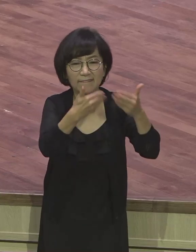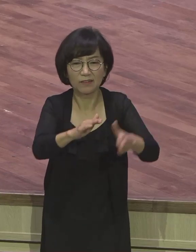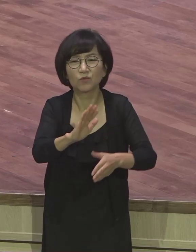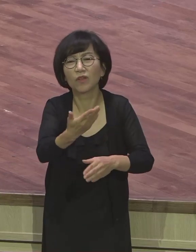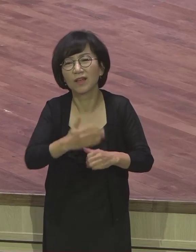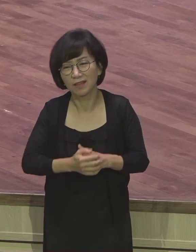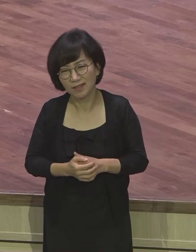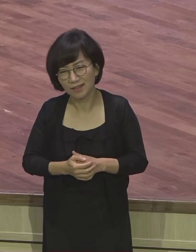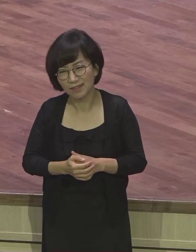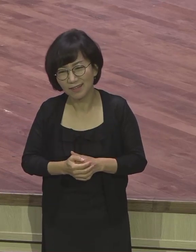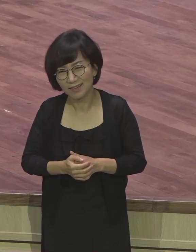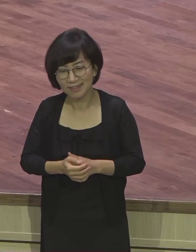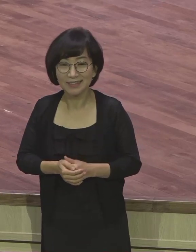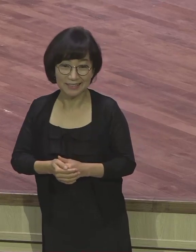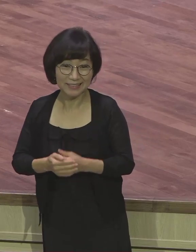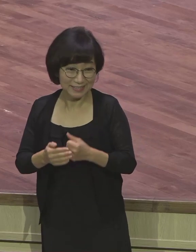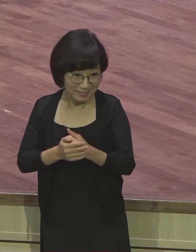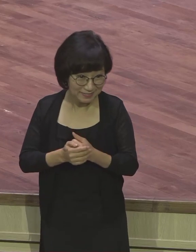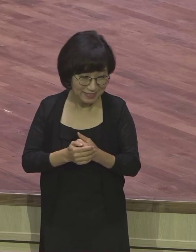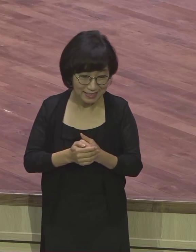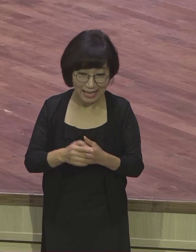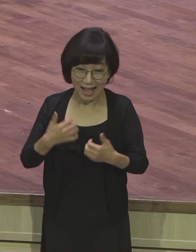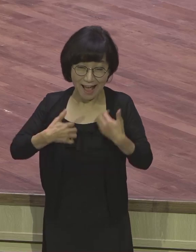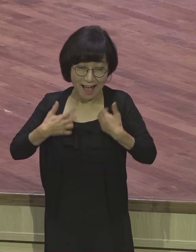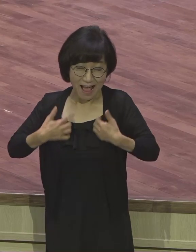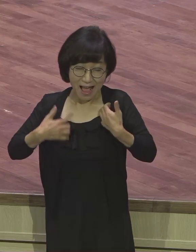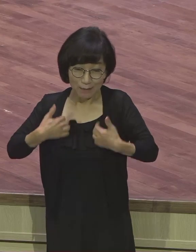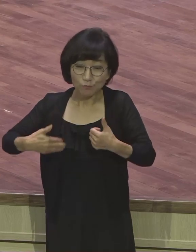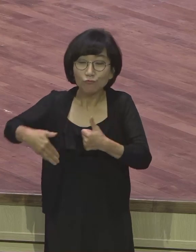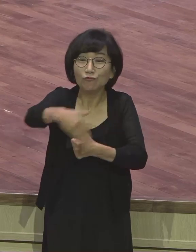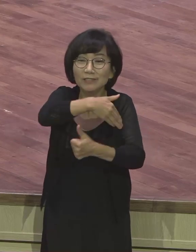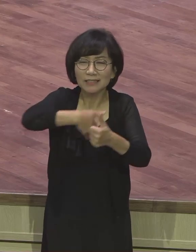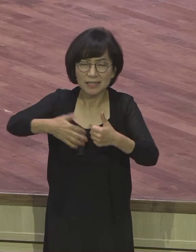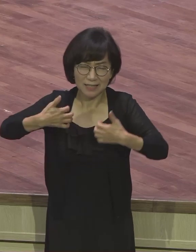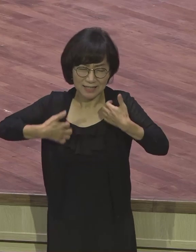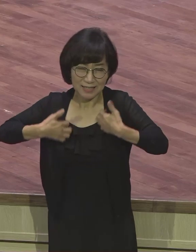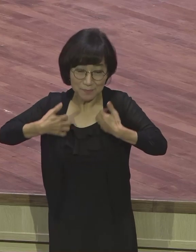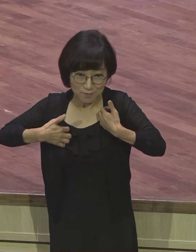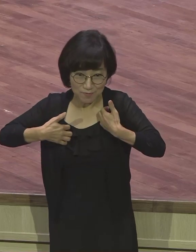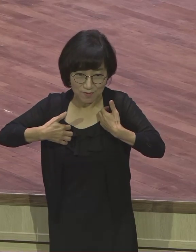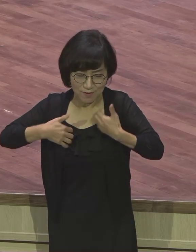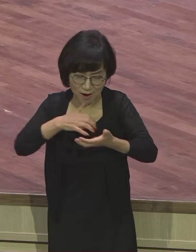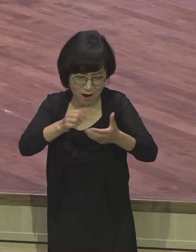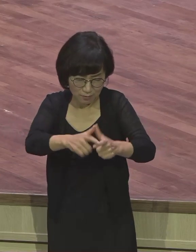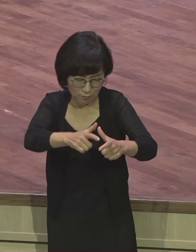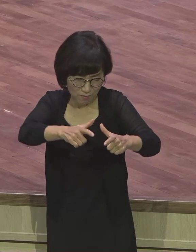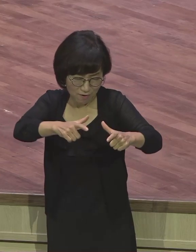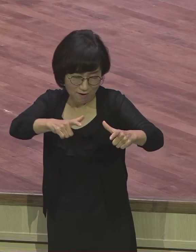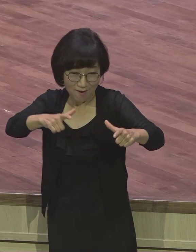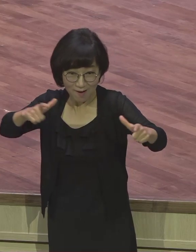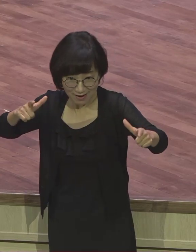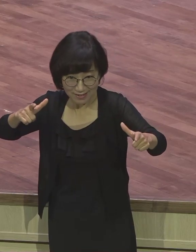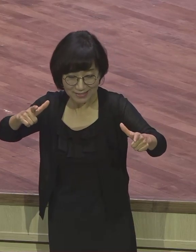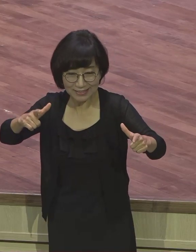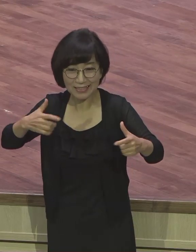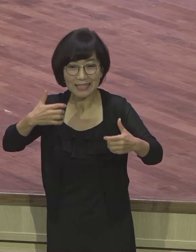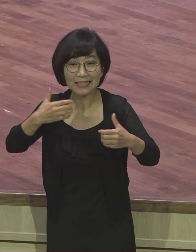자발적으로 축제 분위기 속에서 부흥의 불길이 확 불타오르는 모든 기관 되기